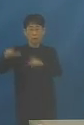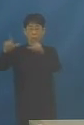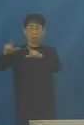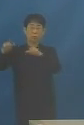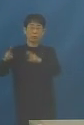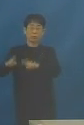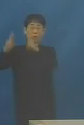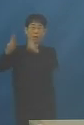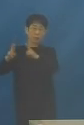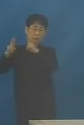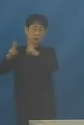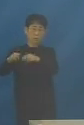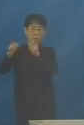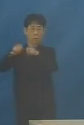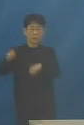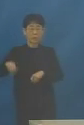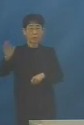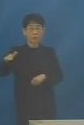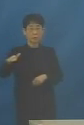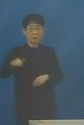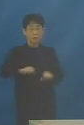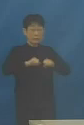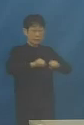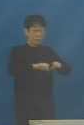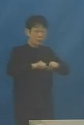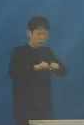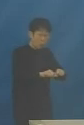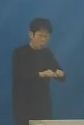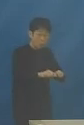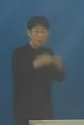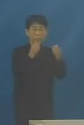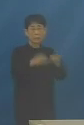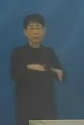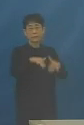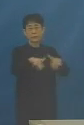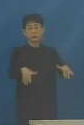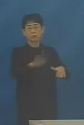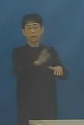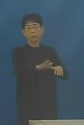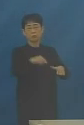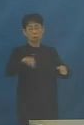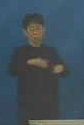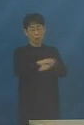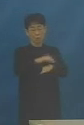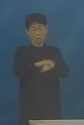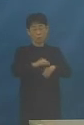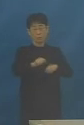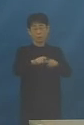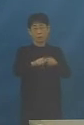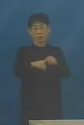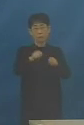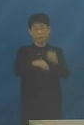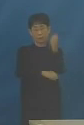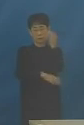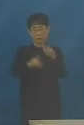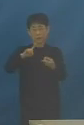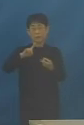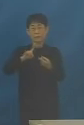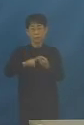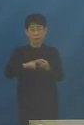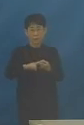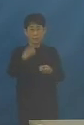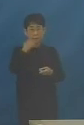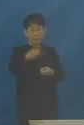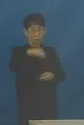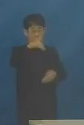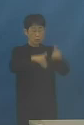そーやろーというふうに決めた新しい仕組みがありますからこれを動かしていけばaまぁ基本的にはその一票の価値